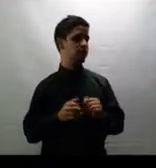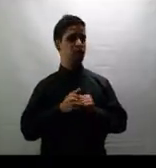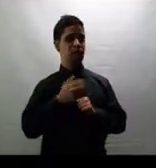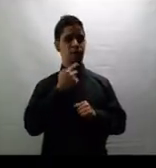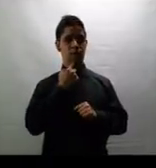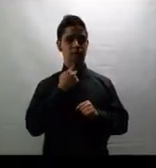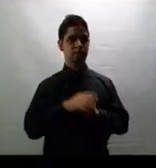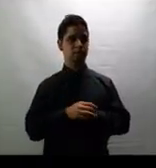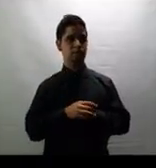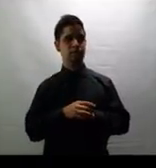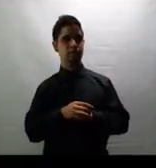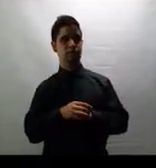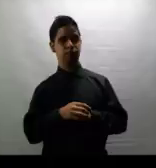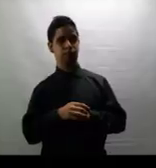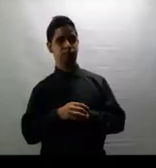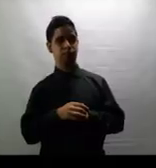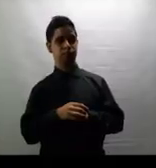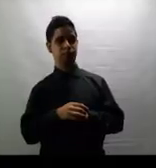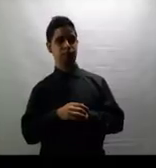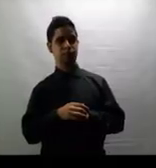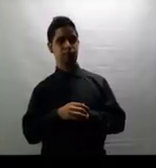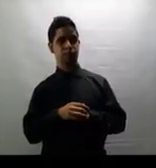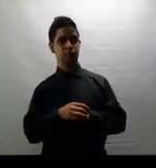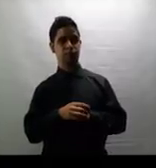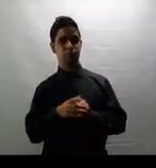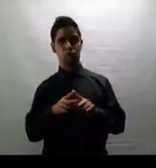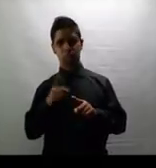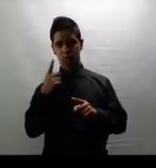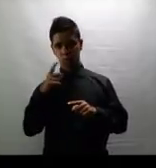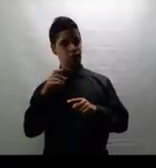unos anillos una vibración y anillos que tienen